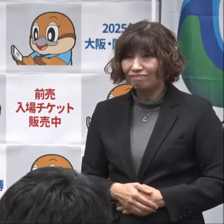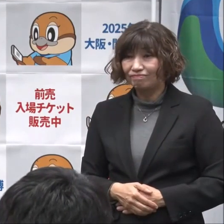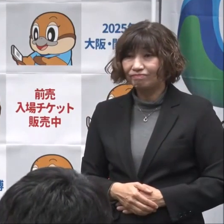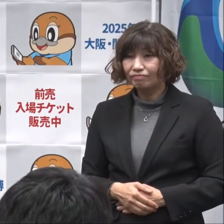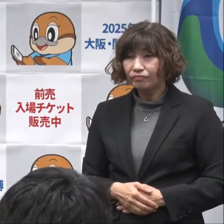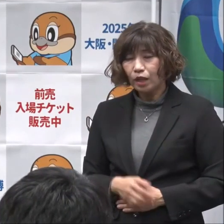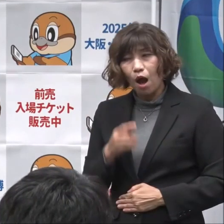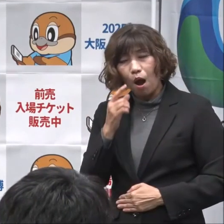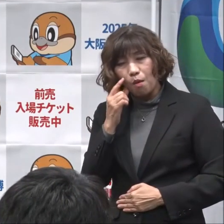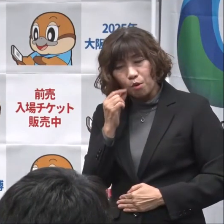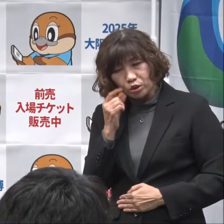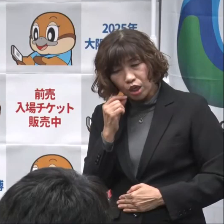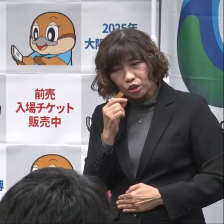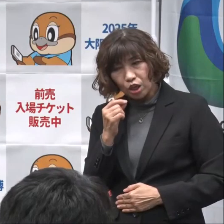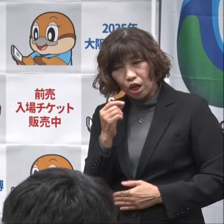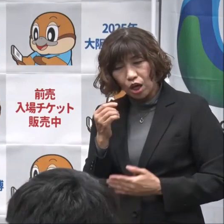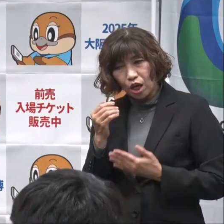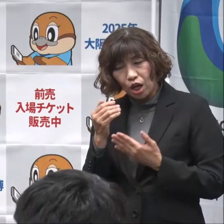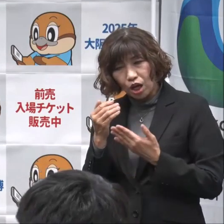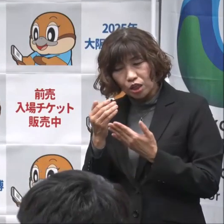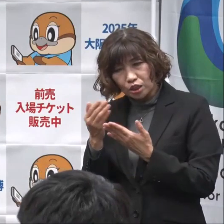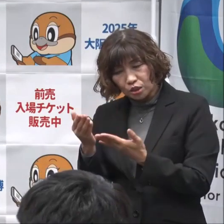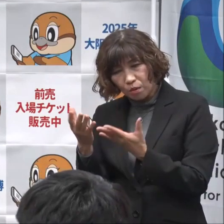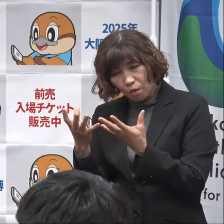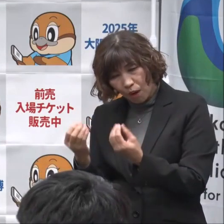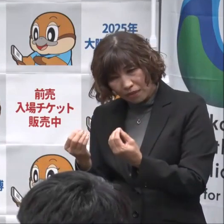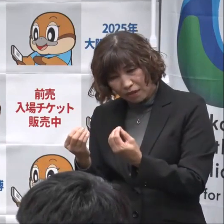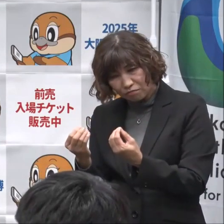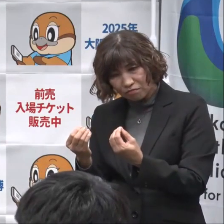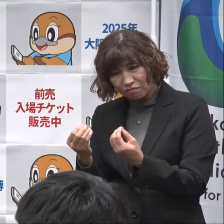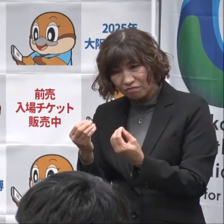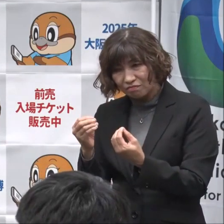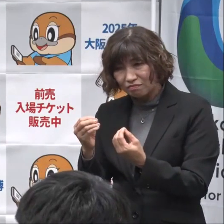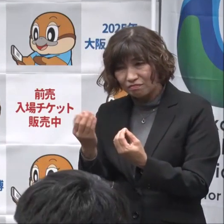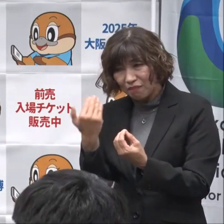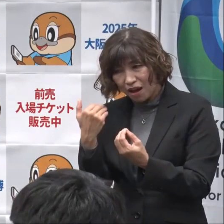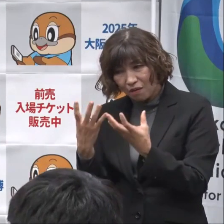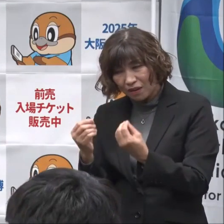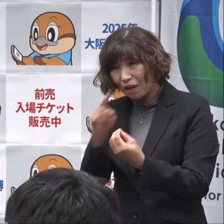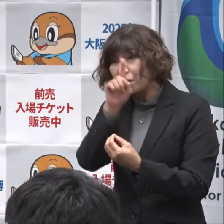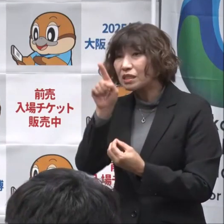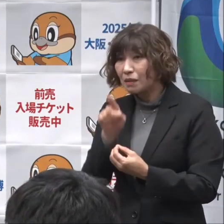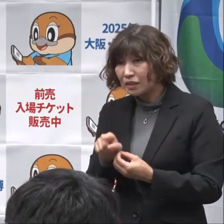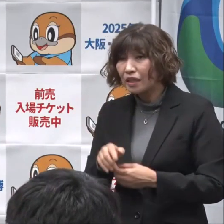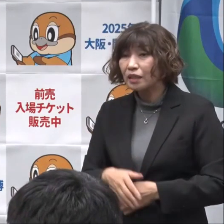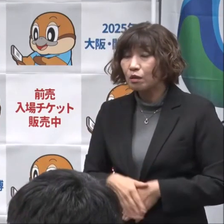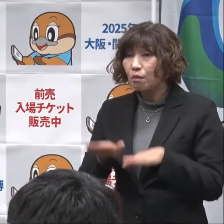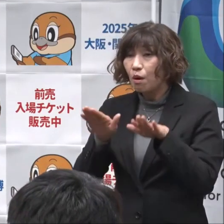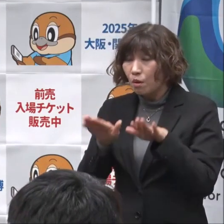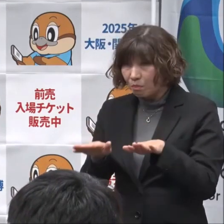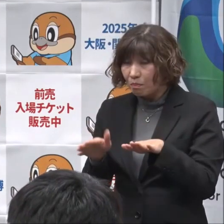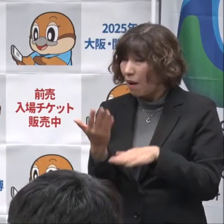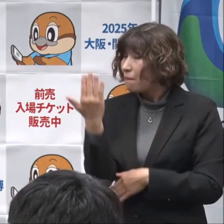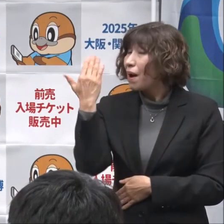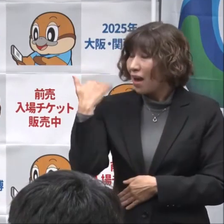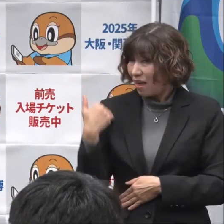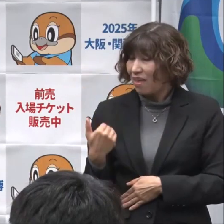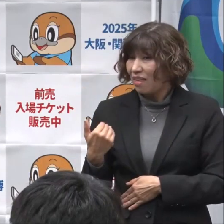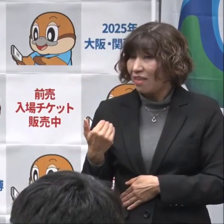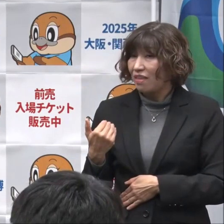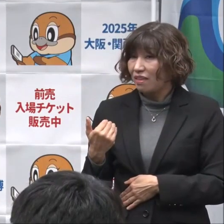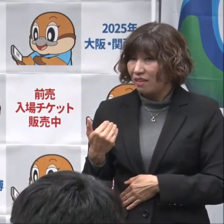もしかしたら質問過去にされているかもしれないんですけれど、今日で阪神・淡路大震災